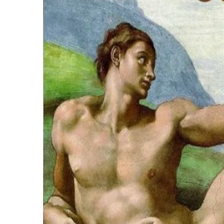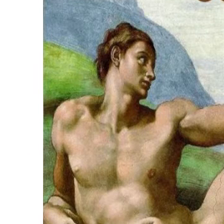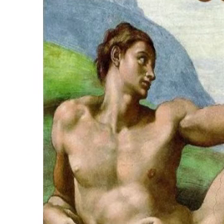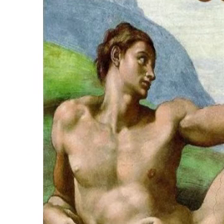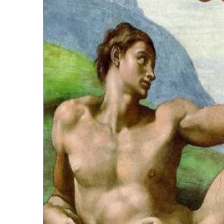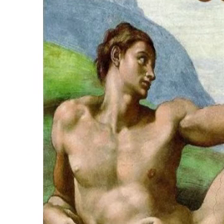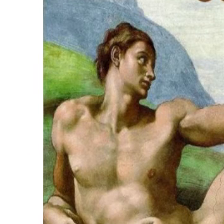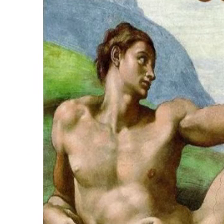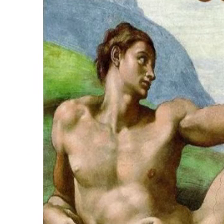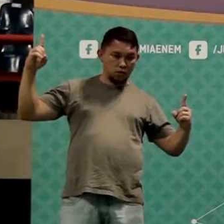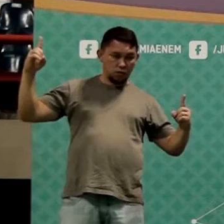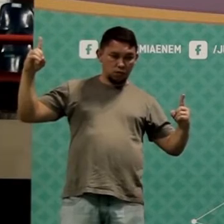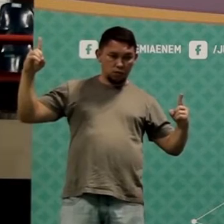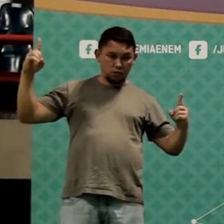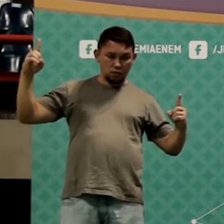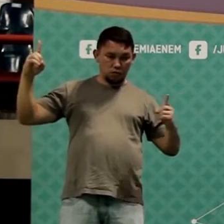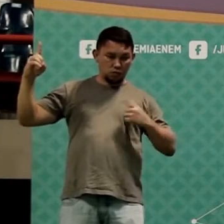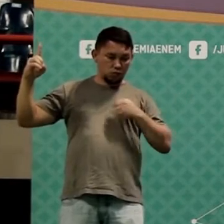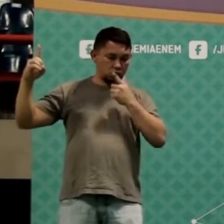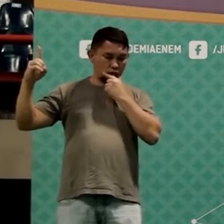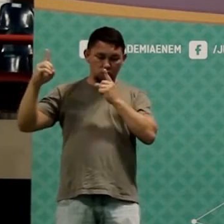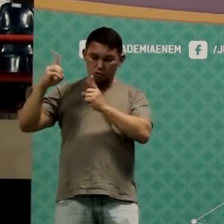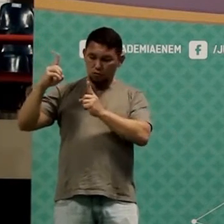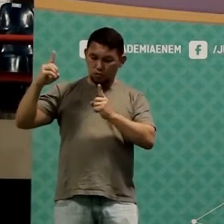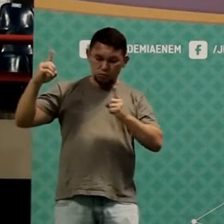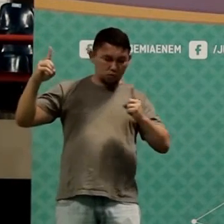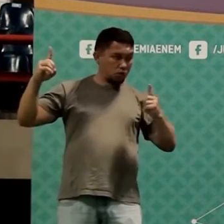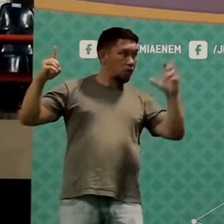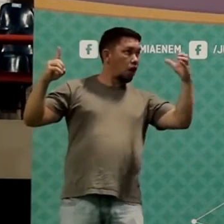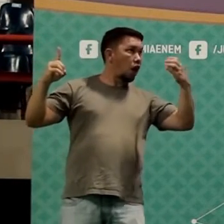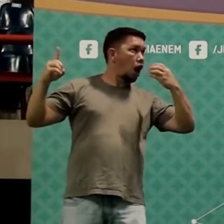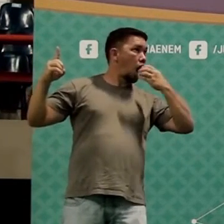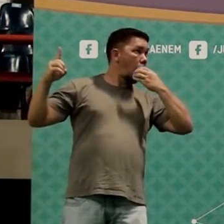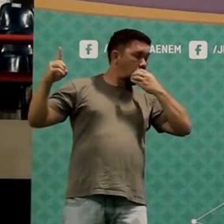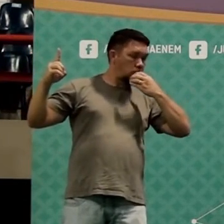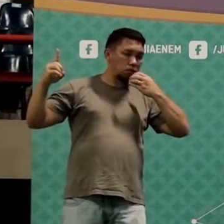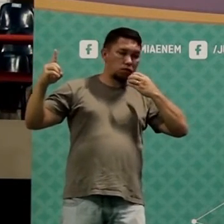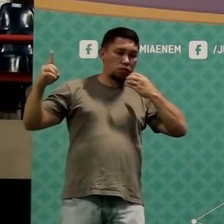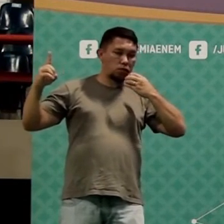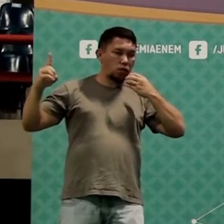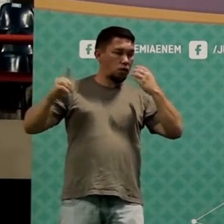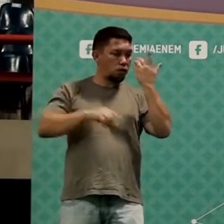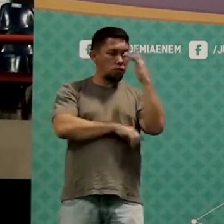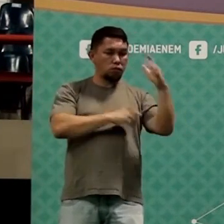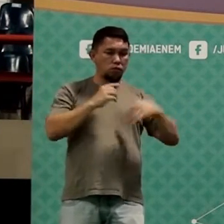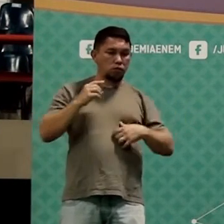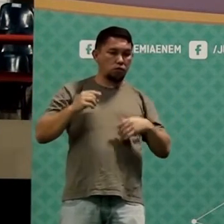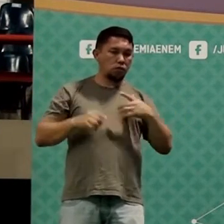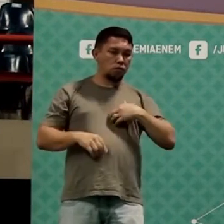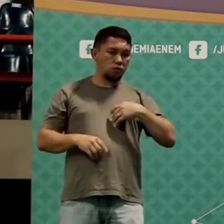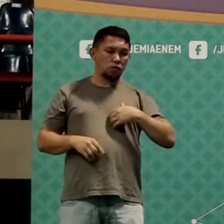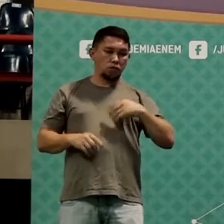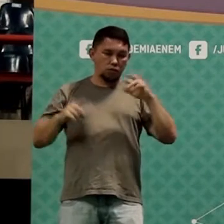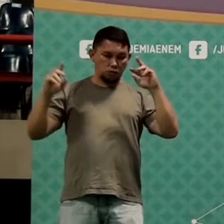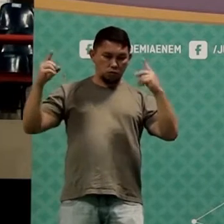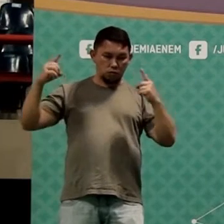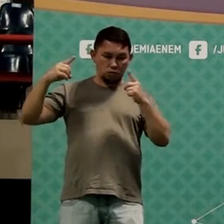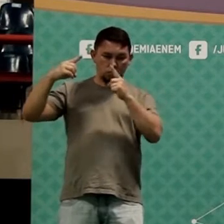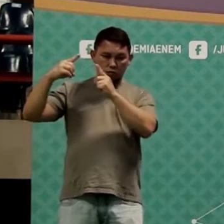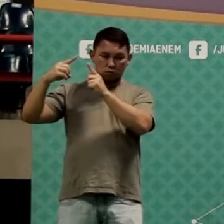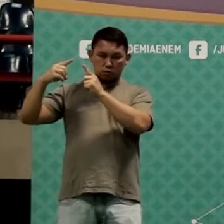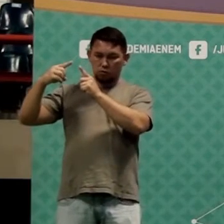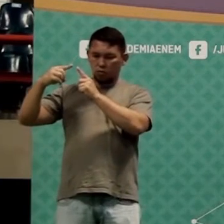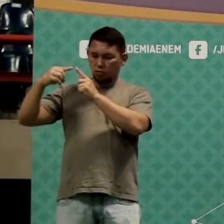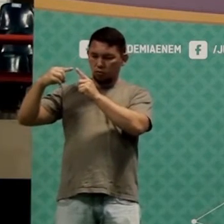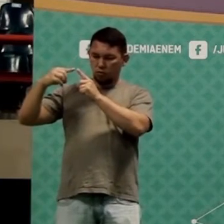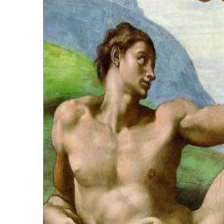Se afasta. Em vez de ele mostrar o homem comendo o fruto proibido ou o paraíso, ele mostrou o homem se afastando de Deus. Ó.